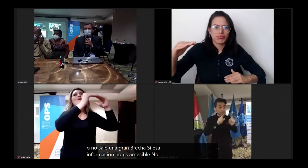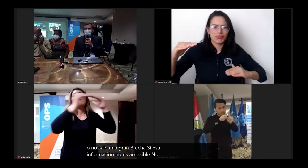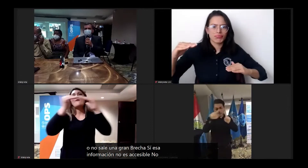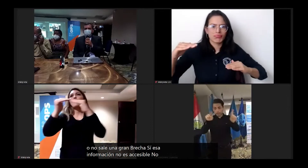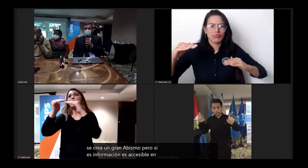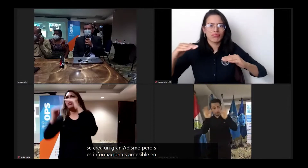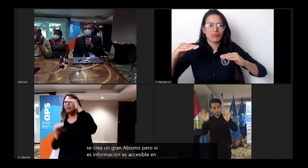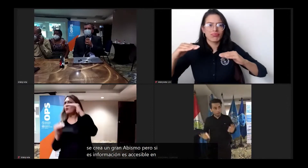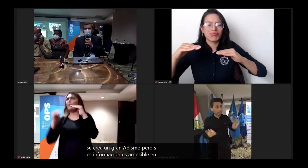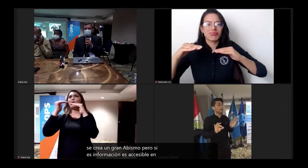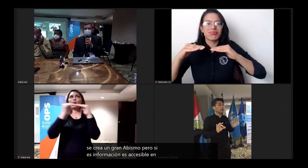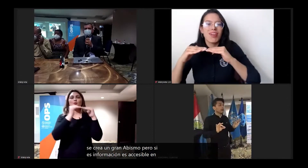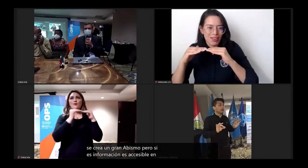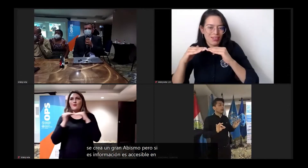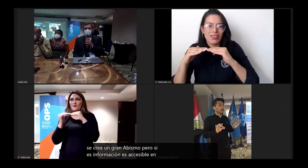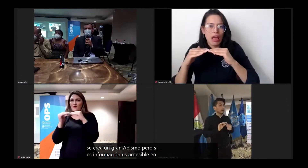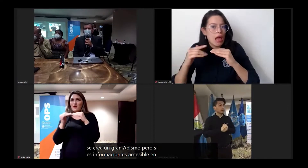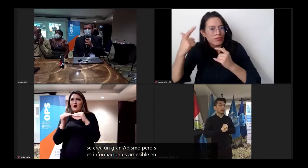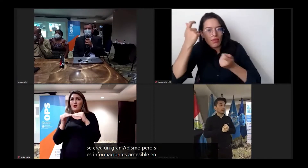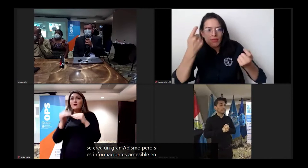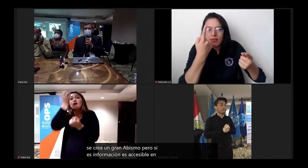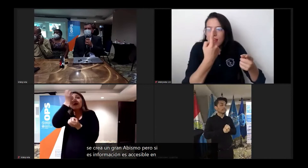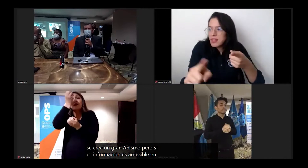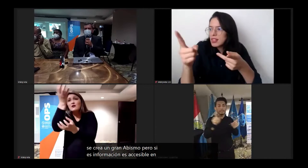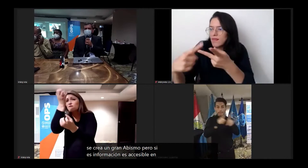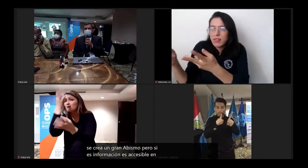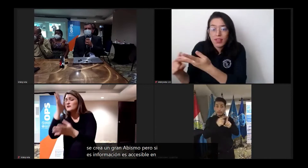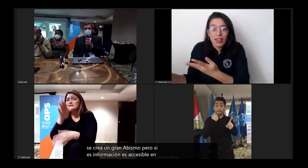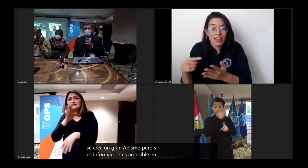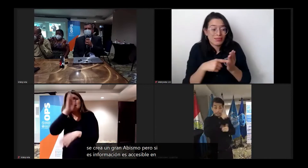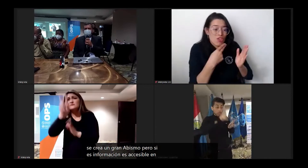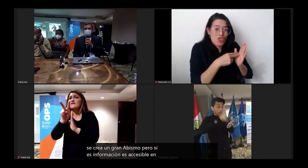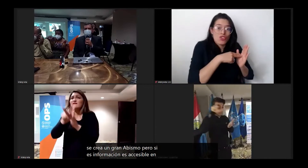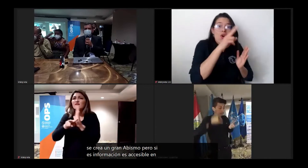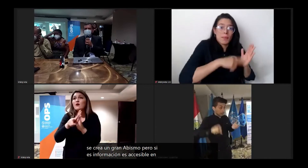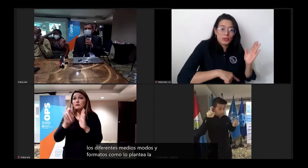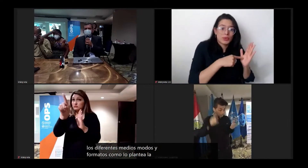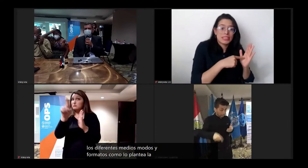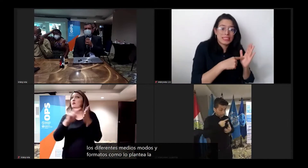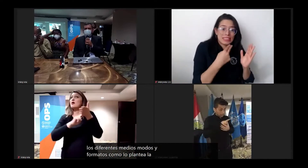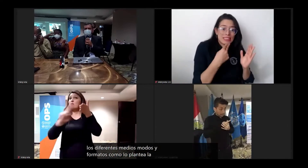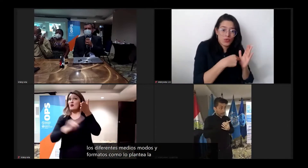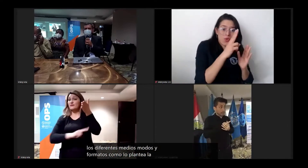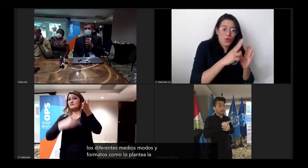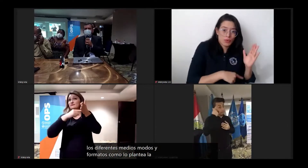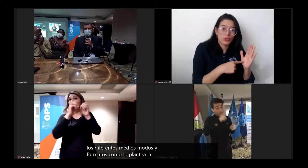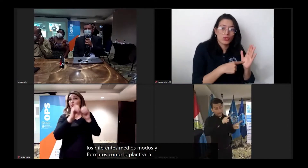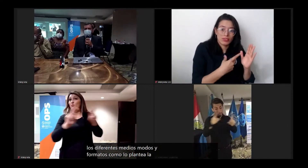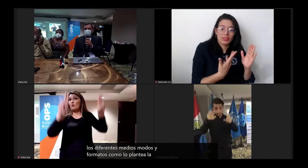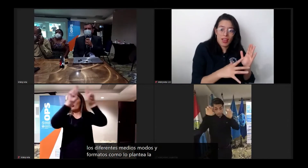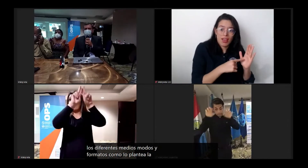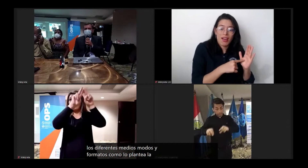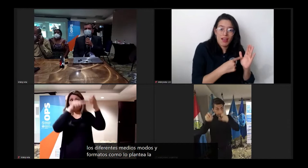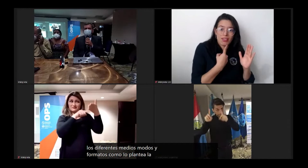medios, modos y formatos, como lo plantea la Convención de Naciones Unidas para la Población con